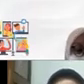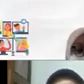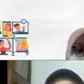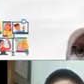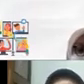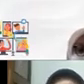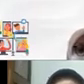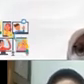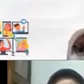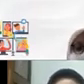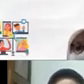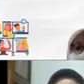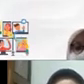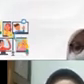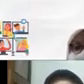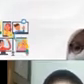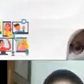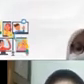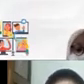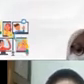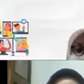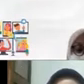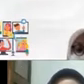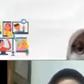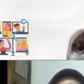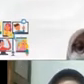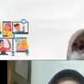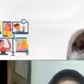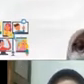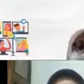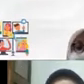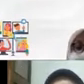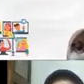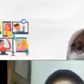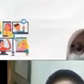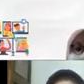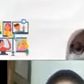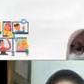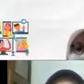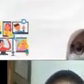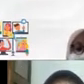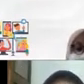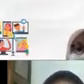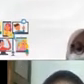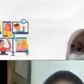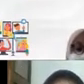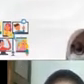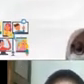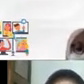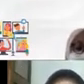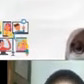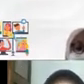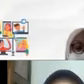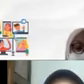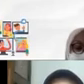Dari sisi lingkungan terdapat risiko terhadap peningkatan sampah medis